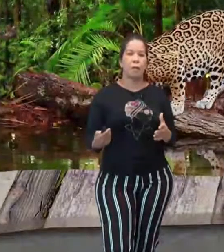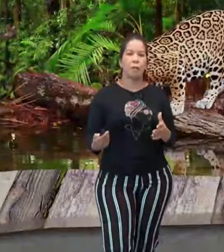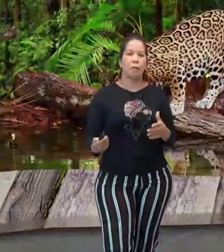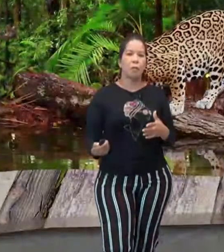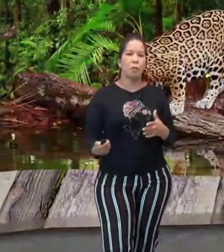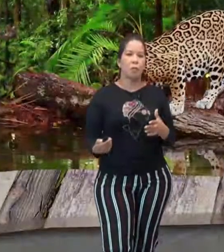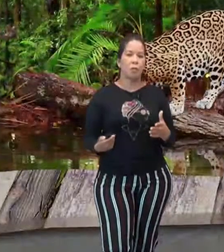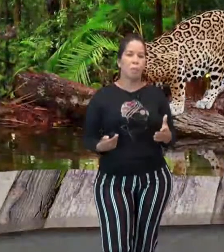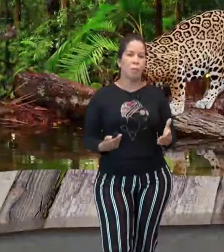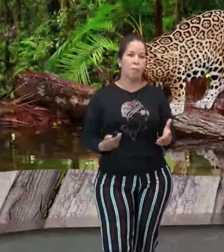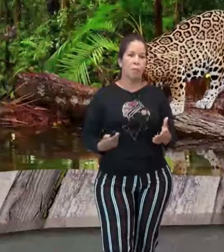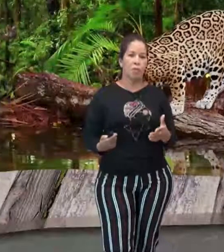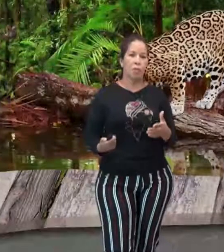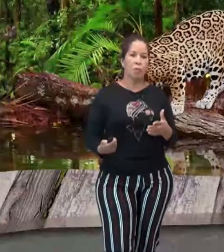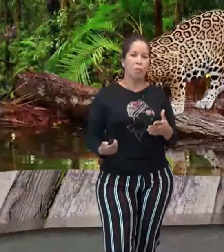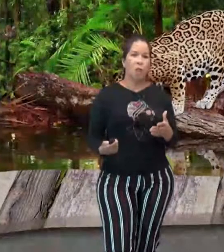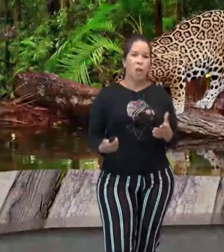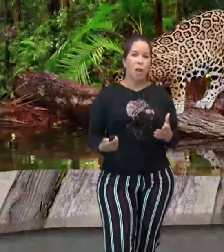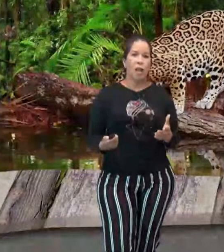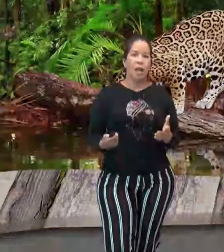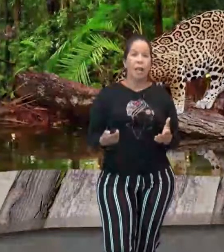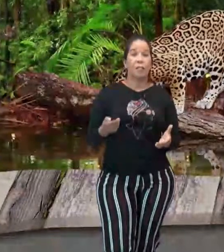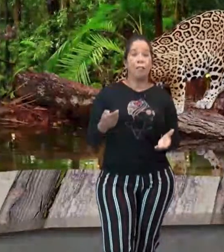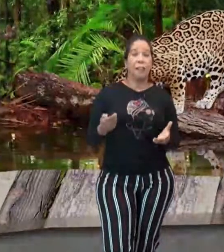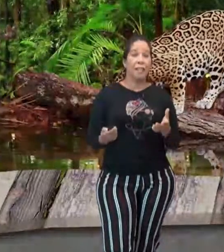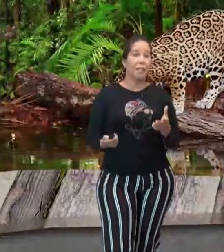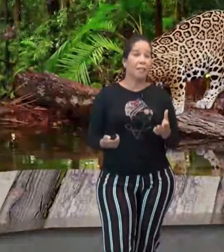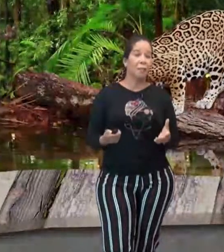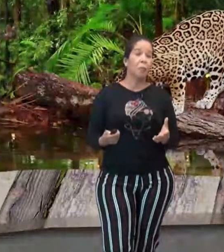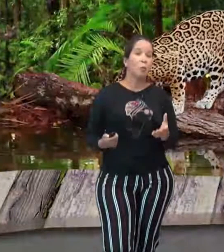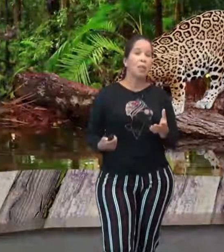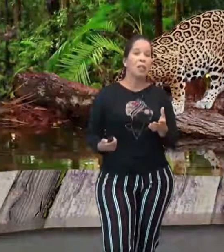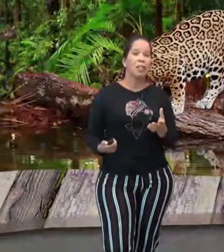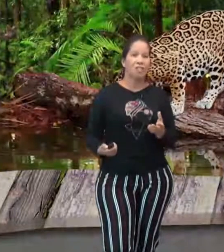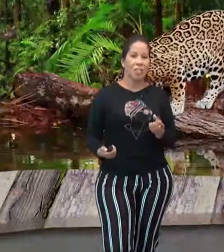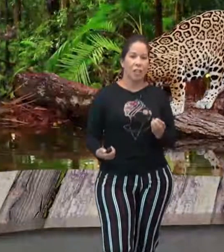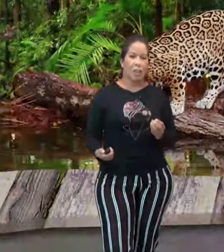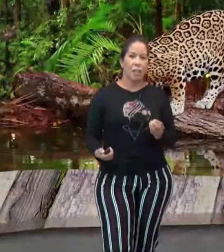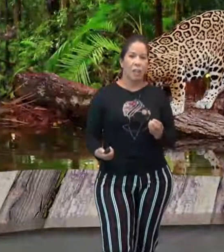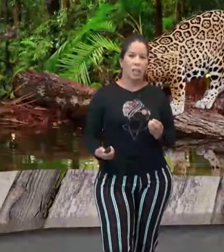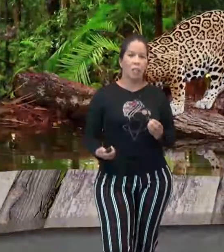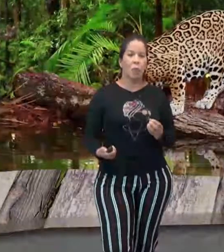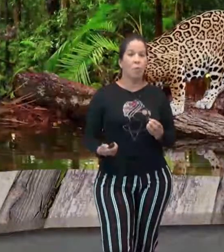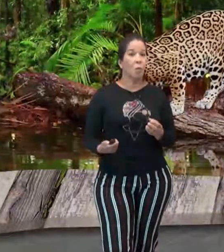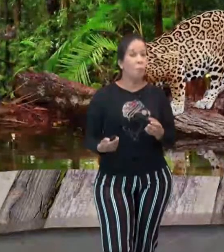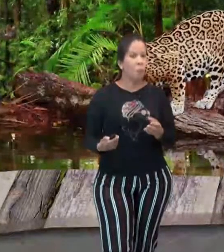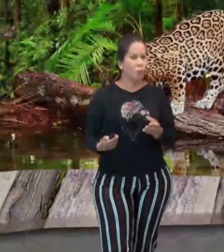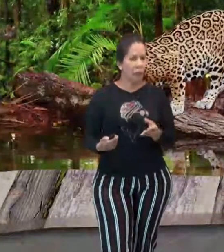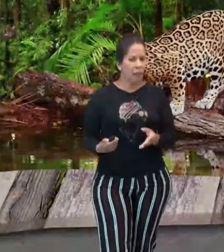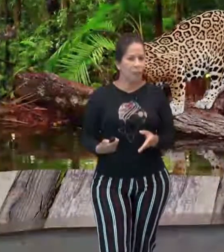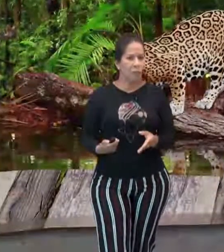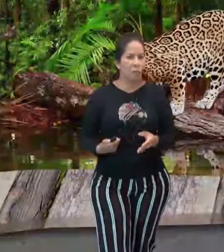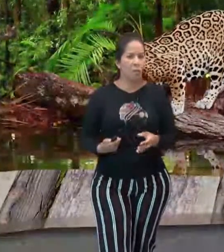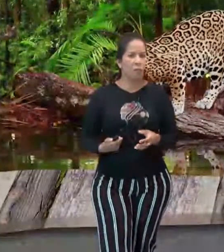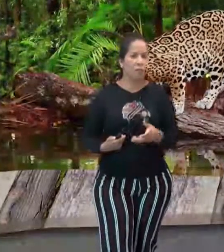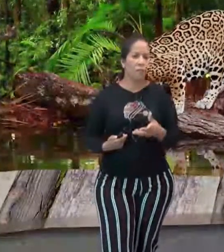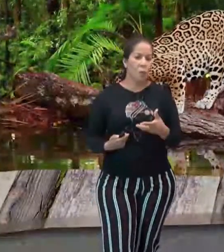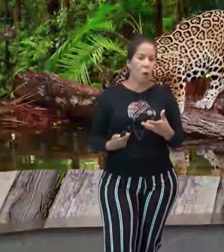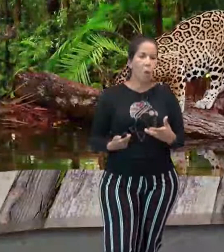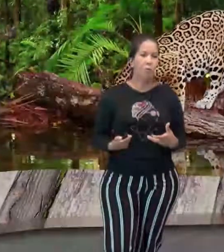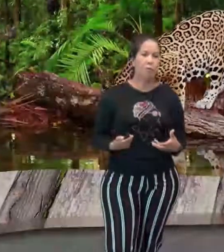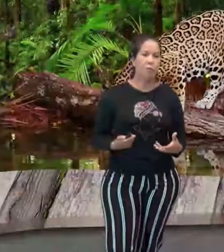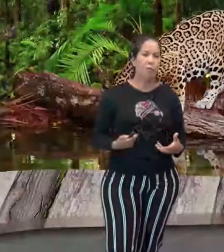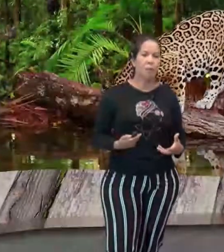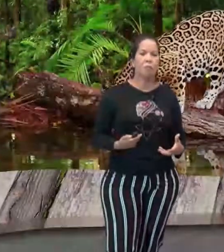acaba não tendo o tamanho dos testículos, a diferença ela é muito grande. Então, são fatos que você,